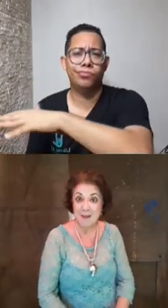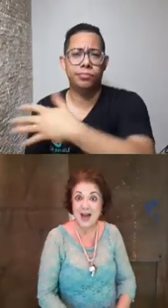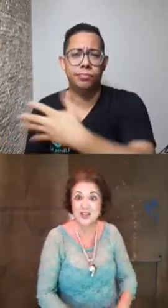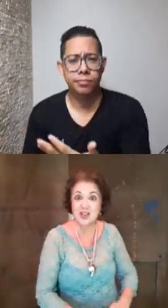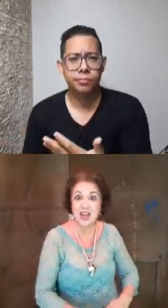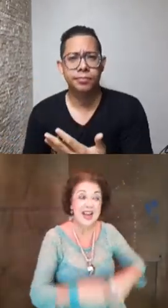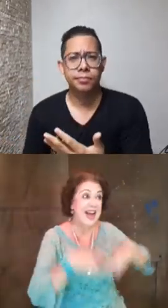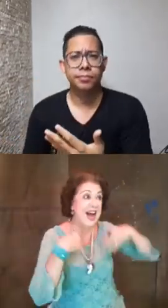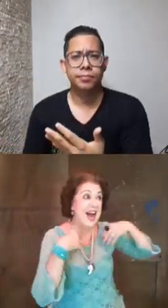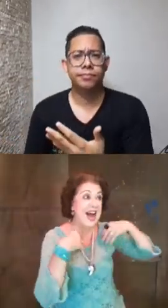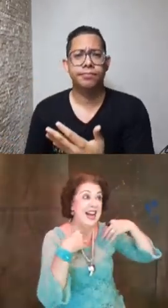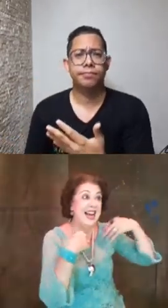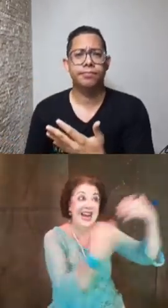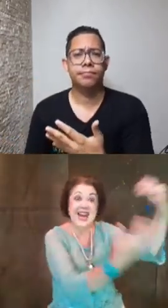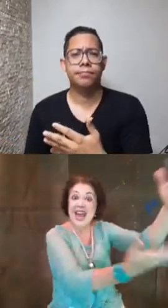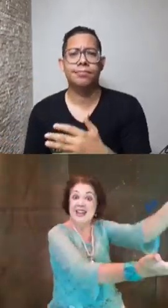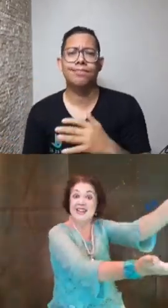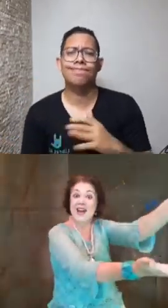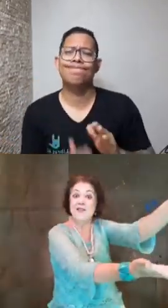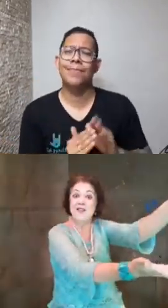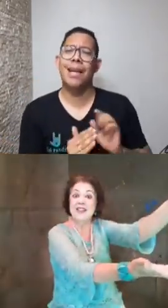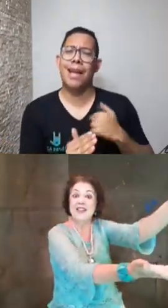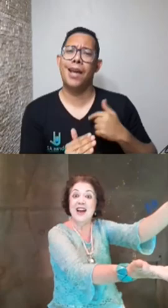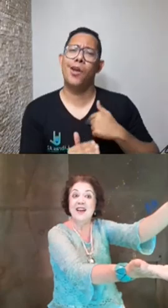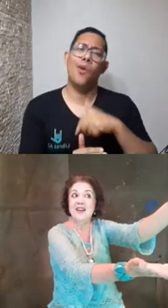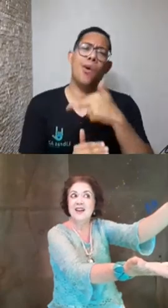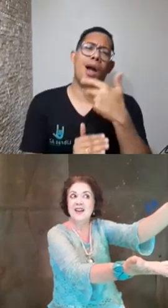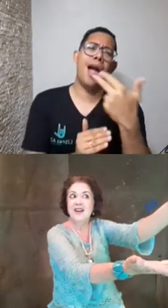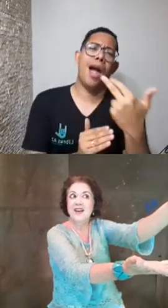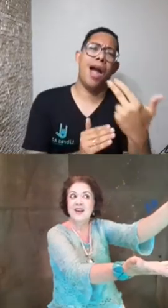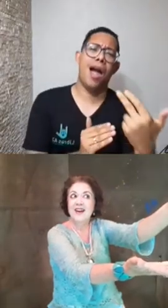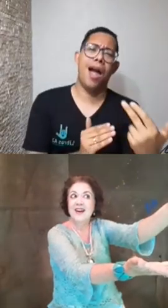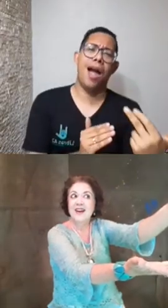terceira margem? Além da vida